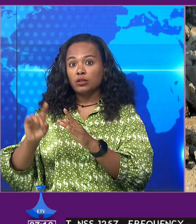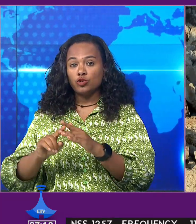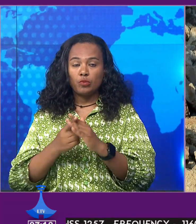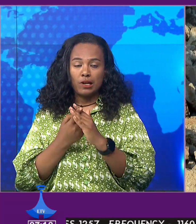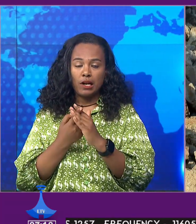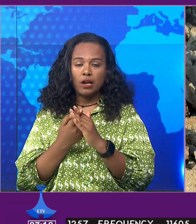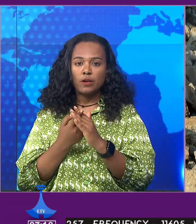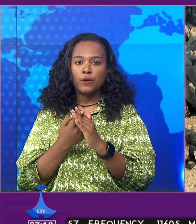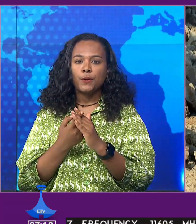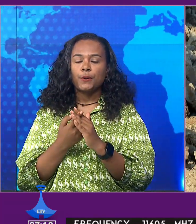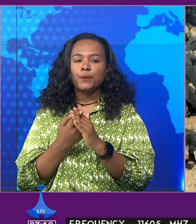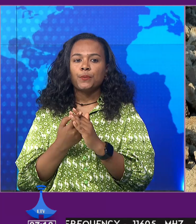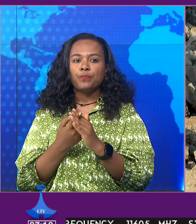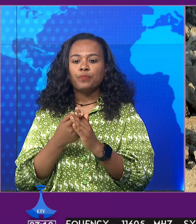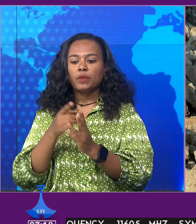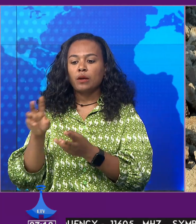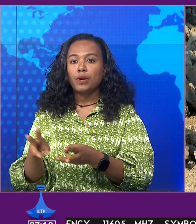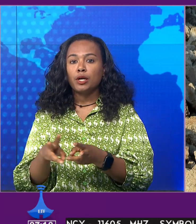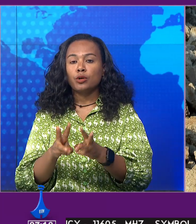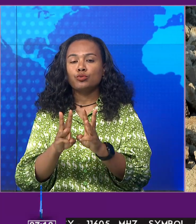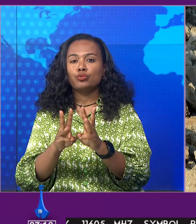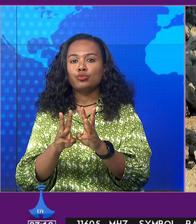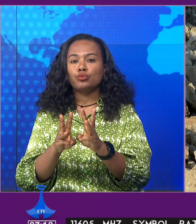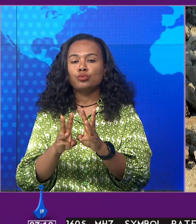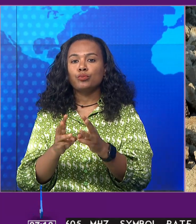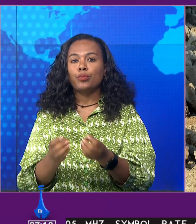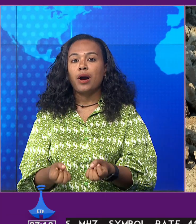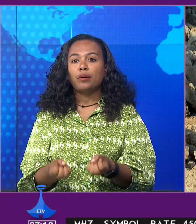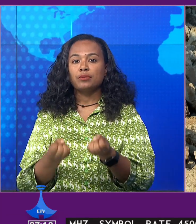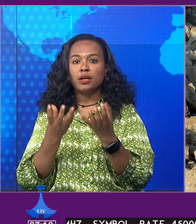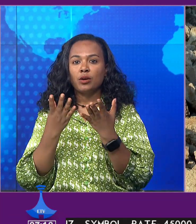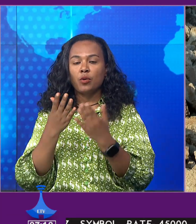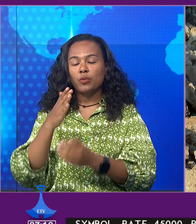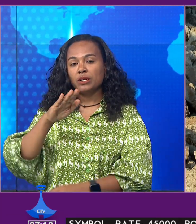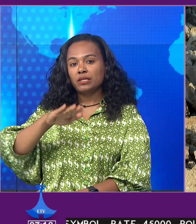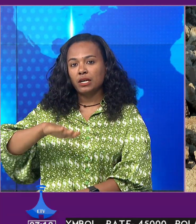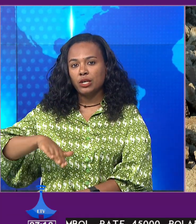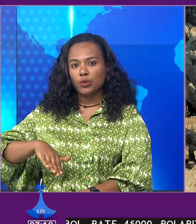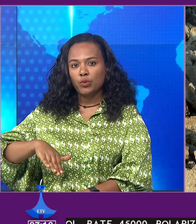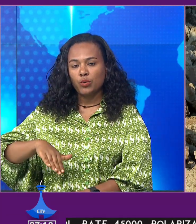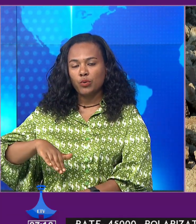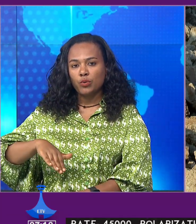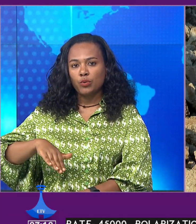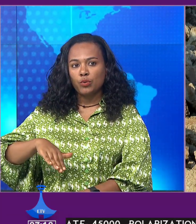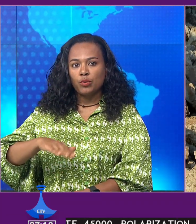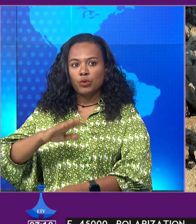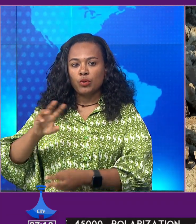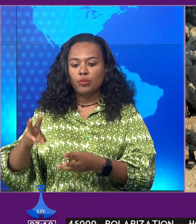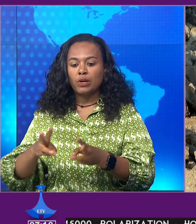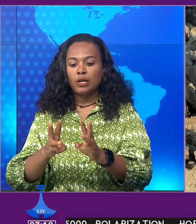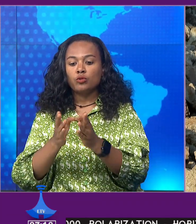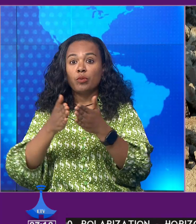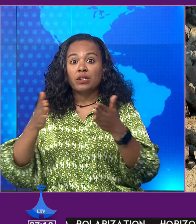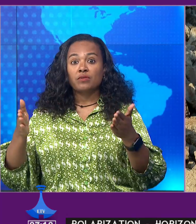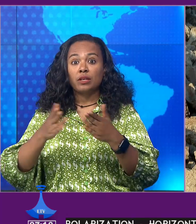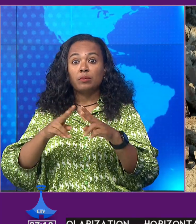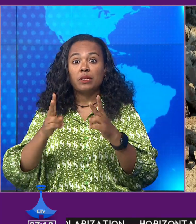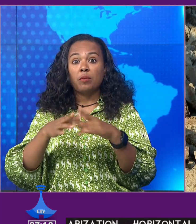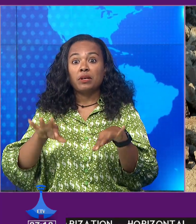መንገዱ በአብዛኛው የዘገየው መንገዱን ማስፋት በጣም